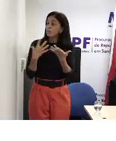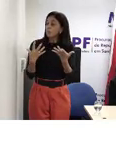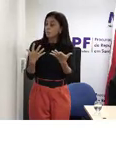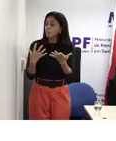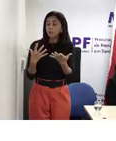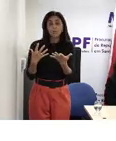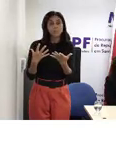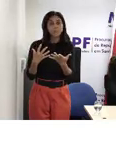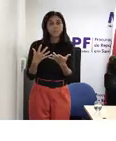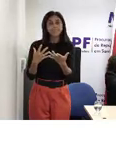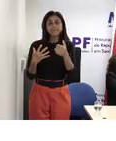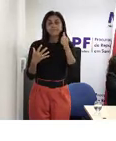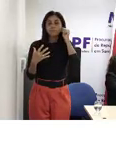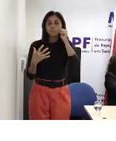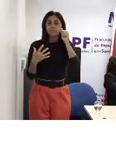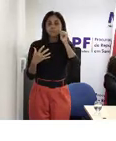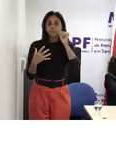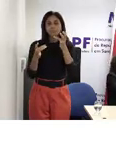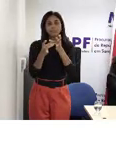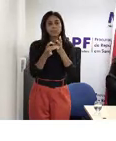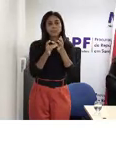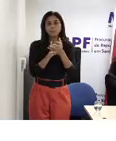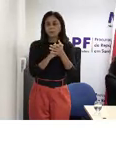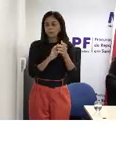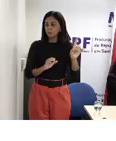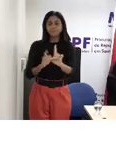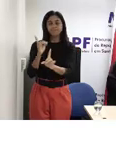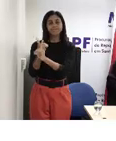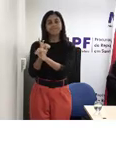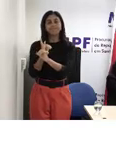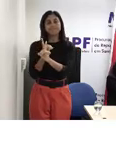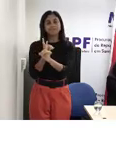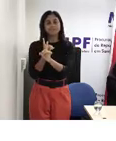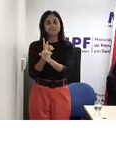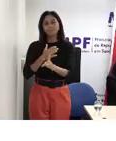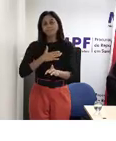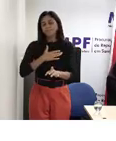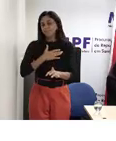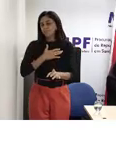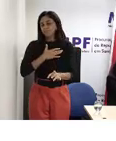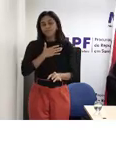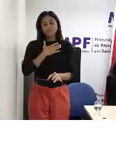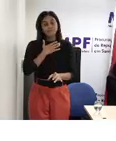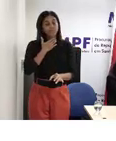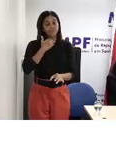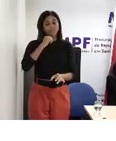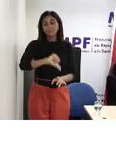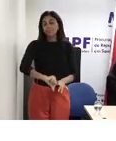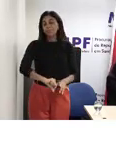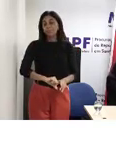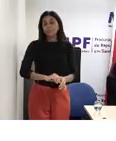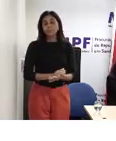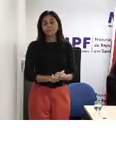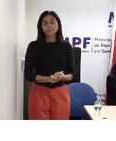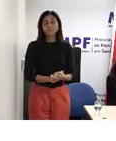redes sociais quem pôde ver o vídeo Realmente é muito repugnante e você vê observava ali que quando a mãe chamava a criança